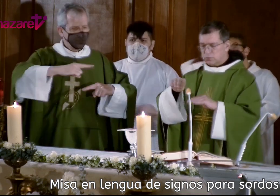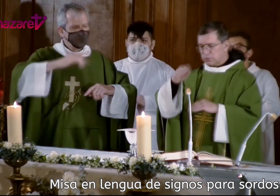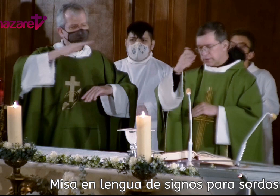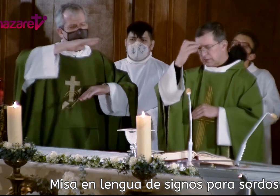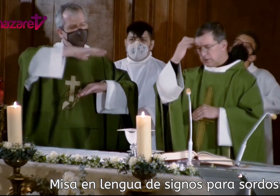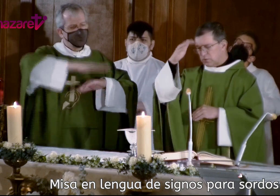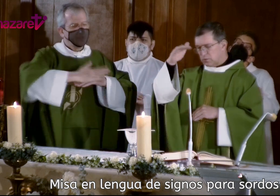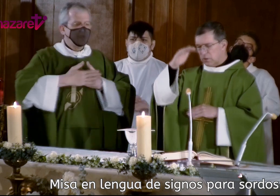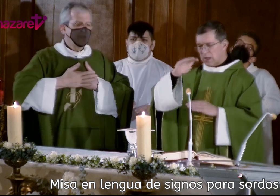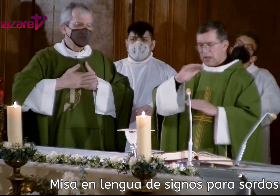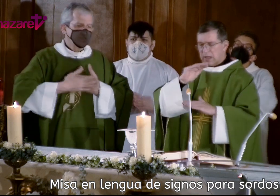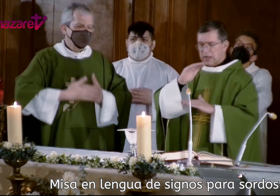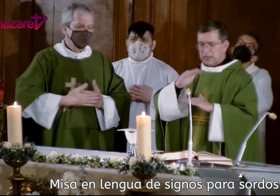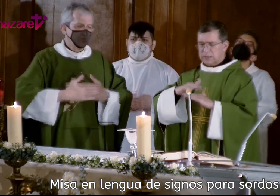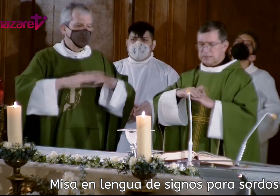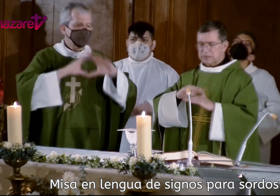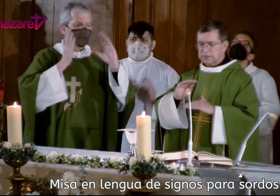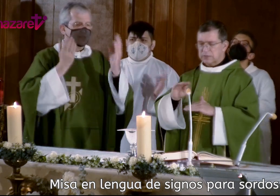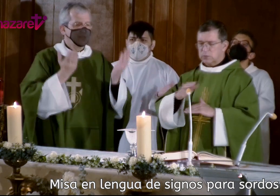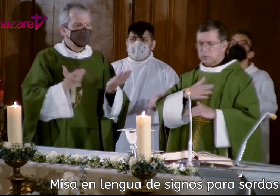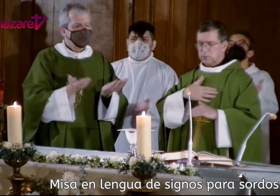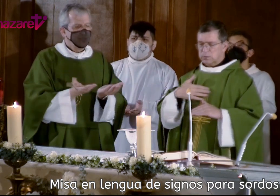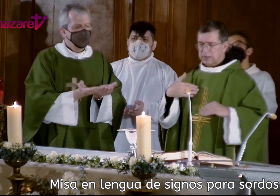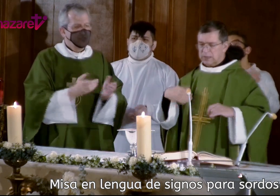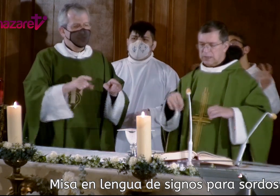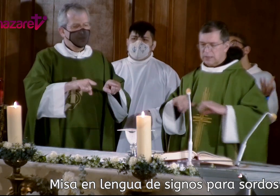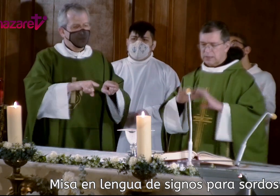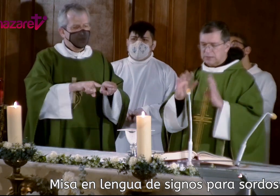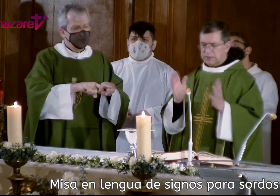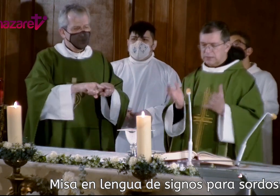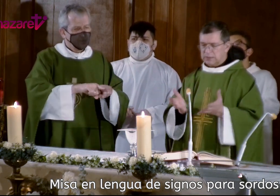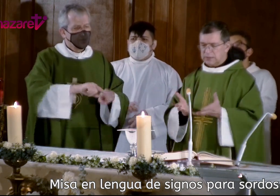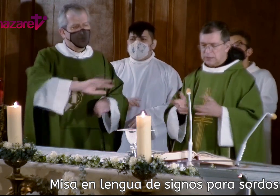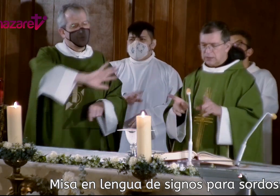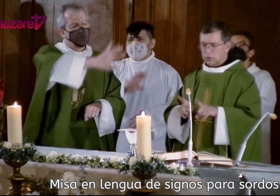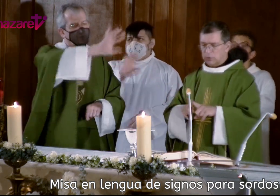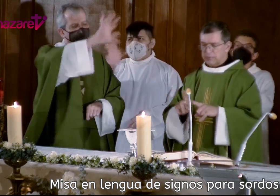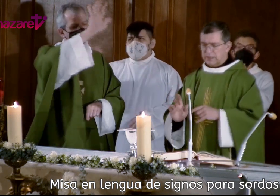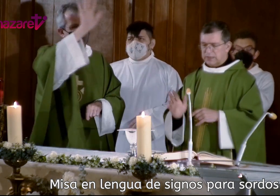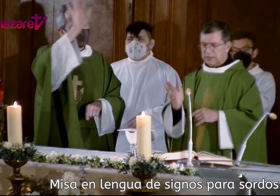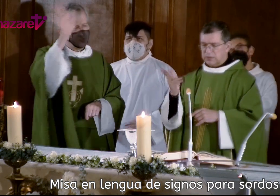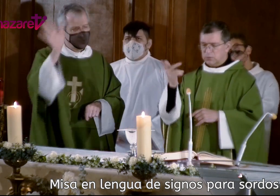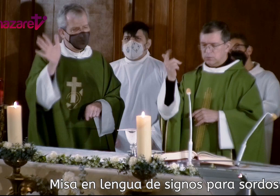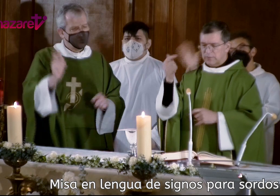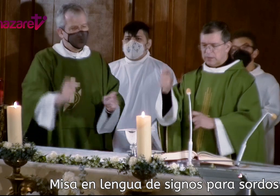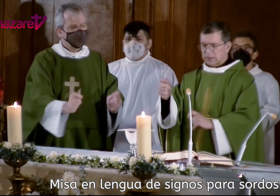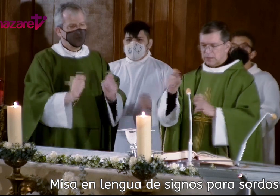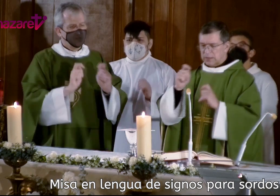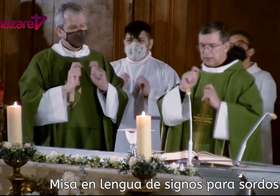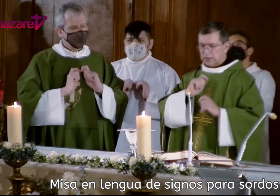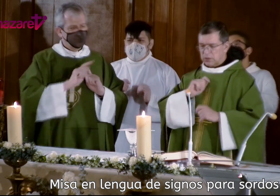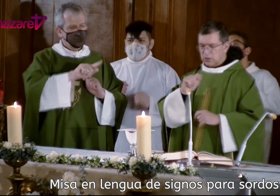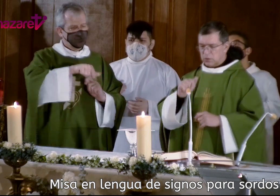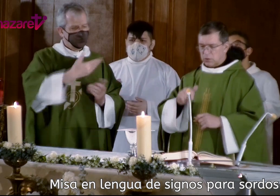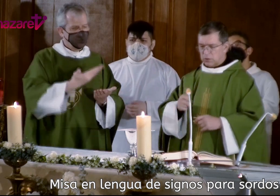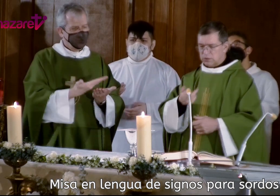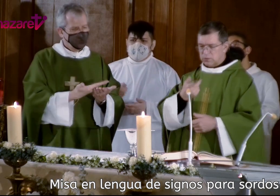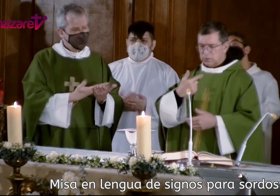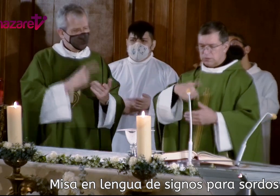reino. Hágase tu voluntad en la tierra como en el cielo. Danos hoy nuestro